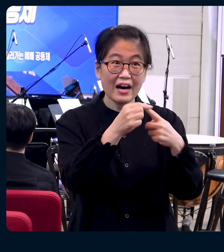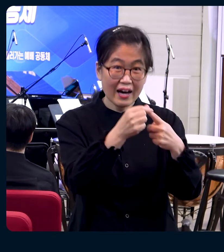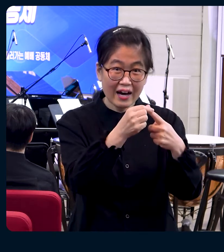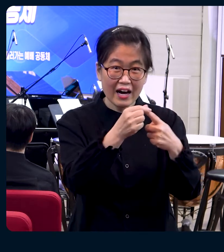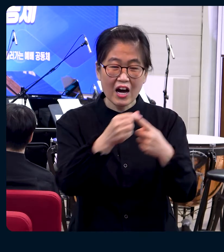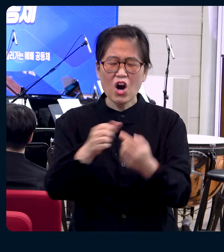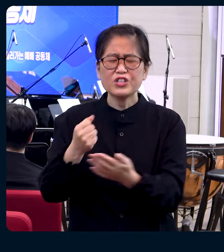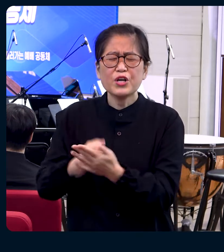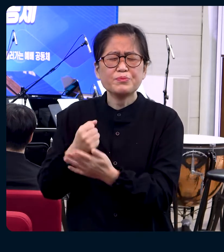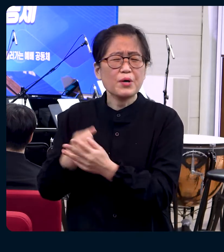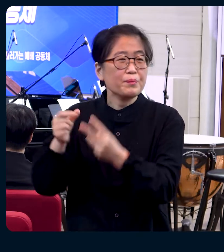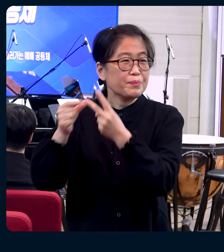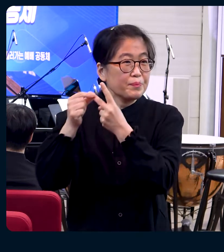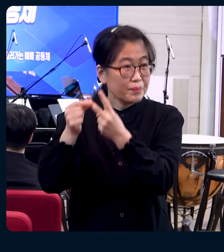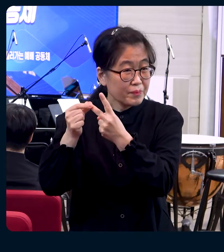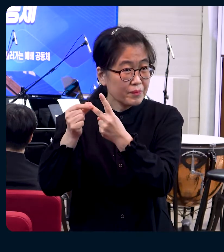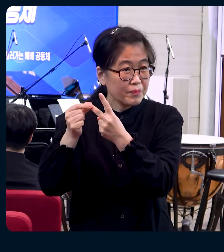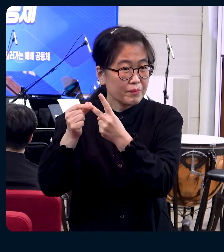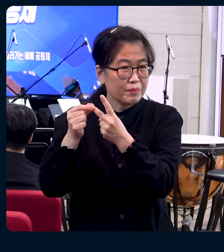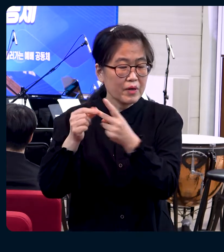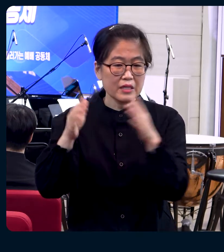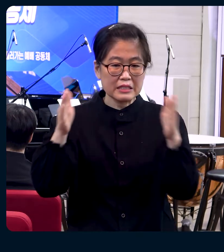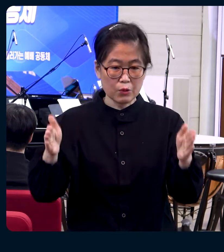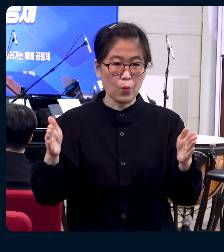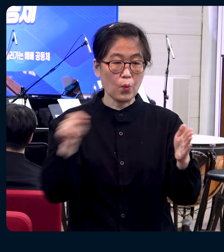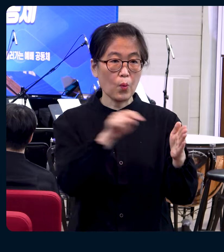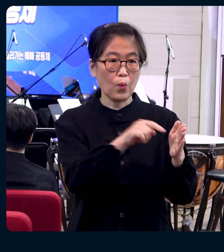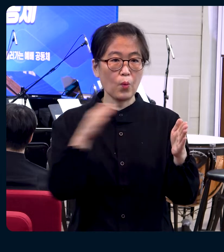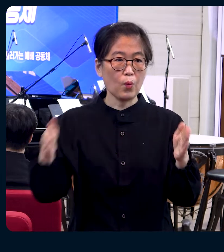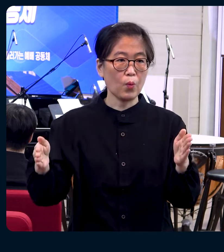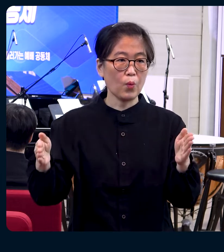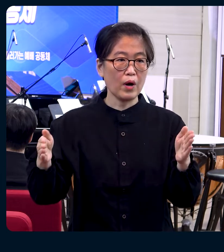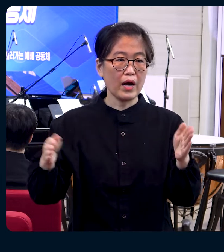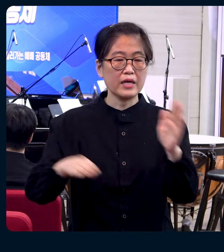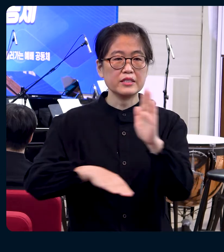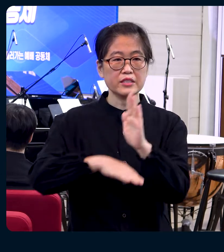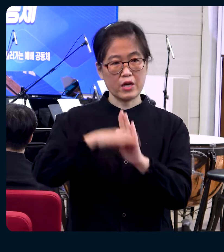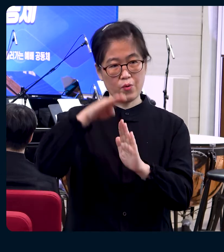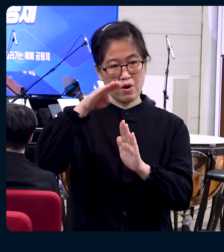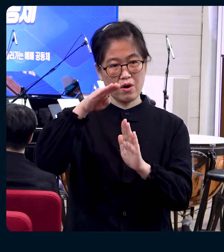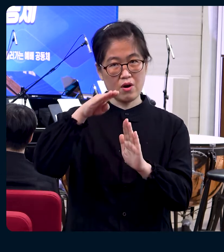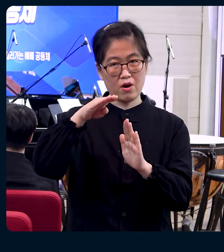감사합니다와 섭섭합니다, 이 사이의 공간을 채워서